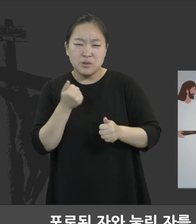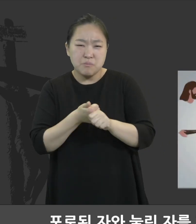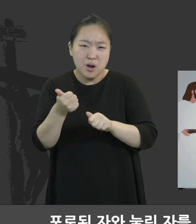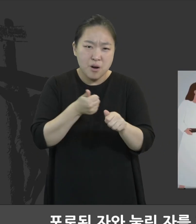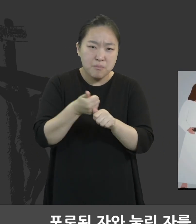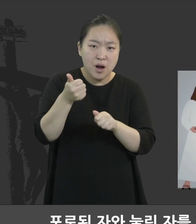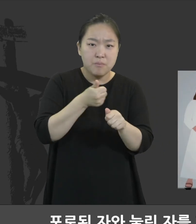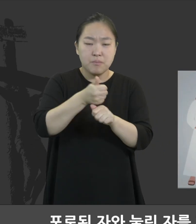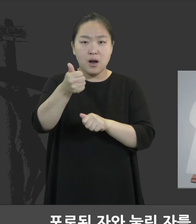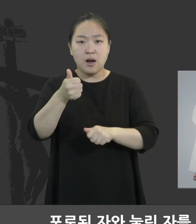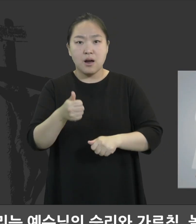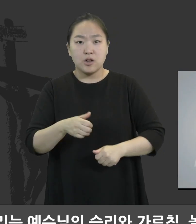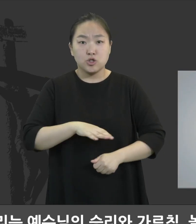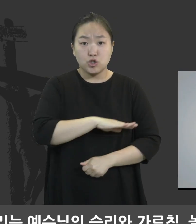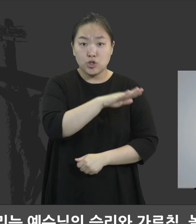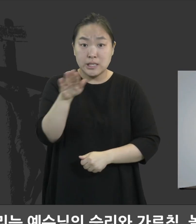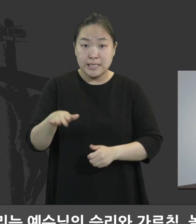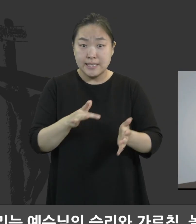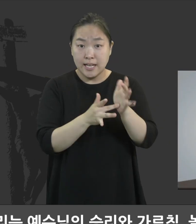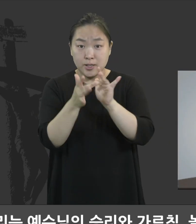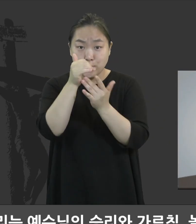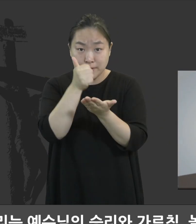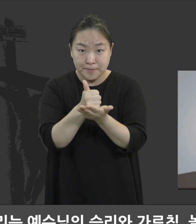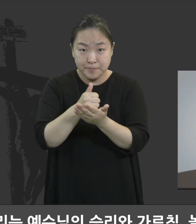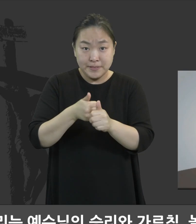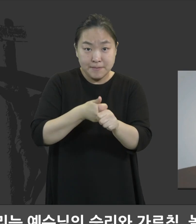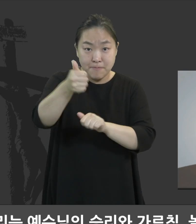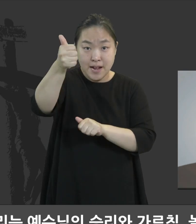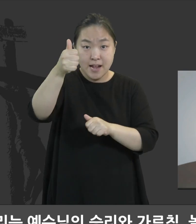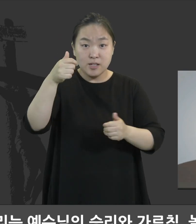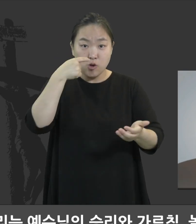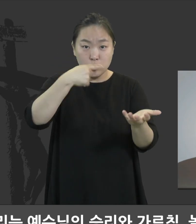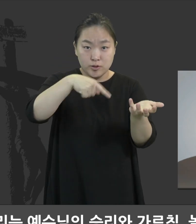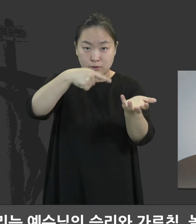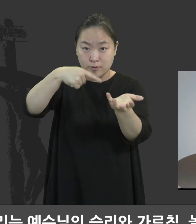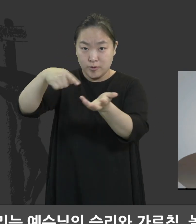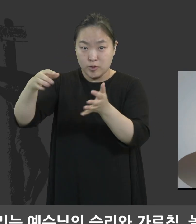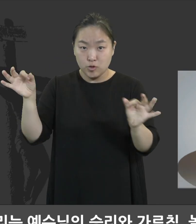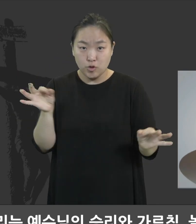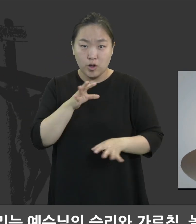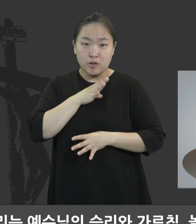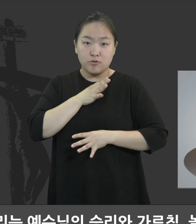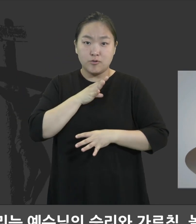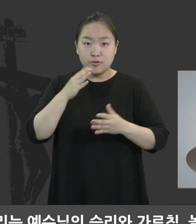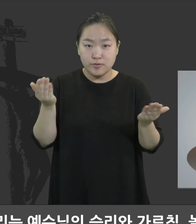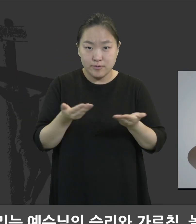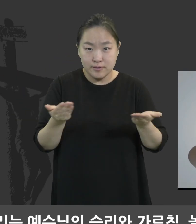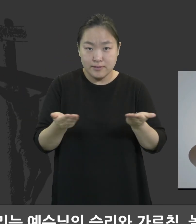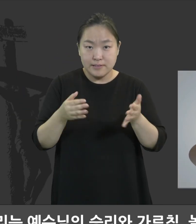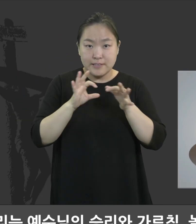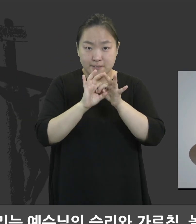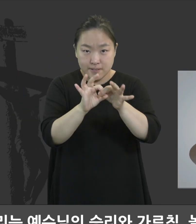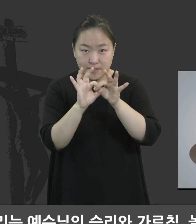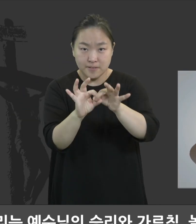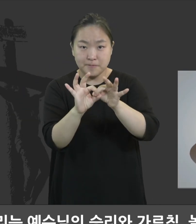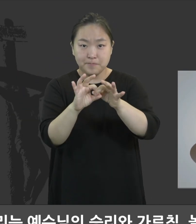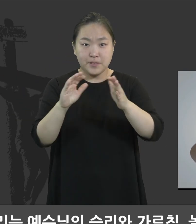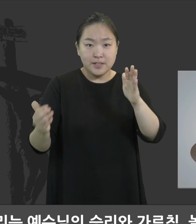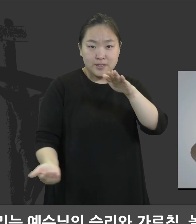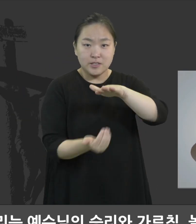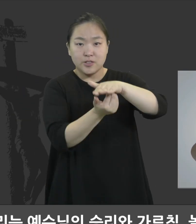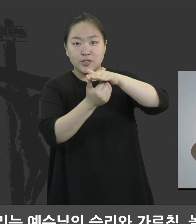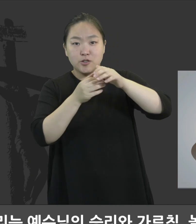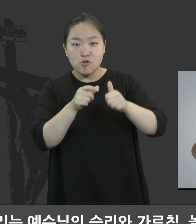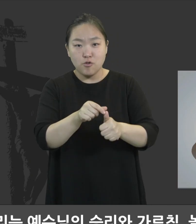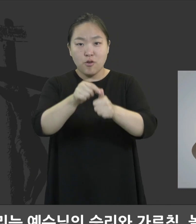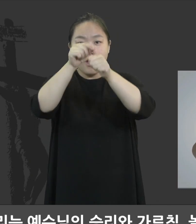기적을 베푸셨습니다. 우리는 예수님의 승리와 가르침, 놀라운 사역들을 바라보며